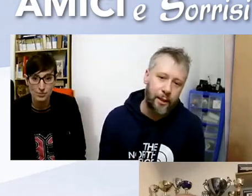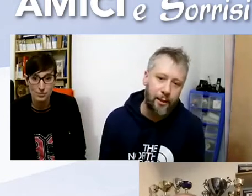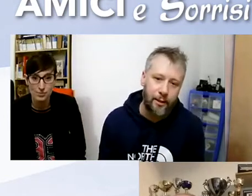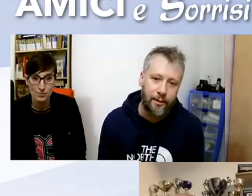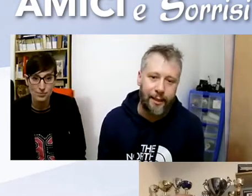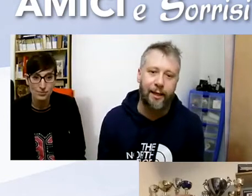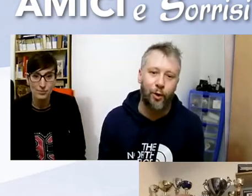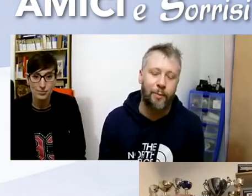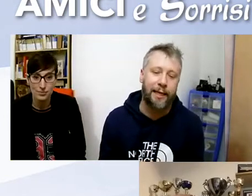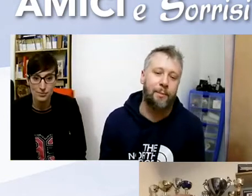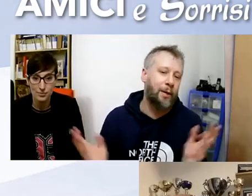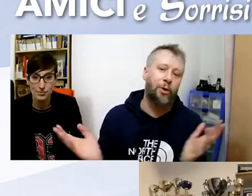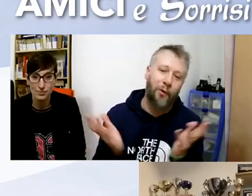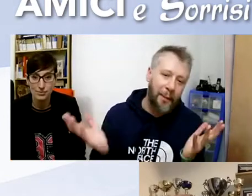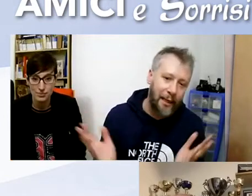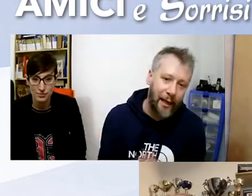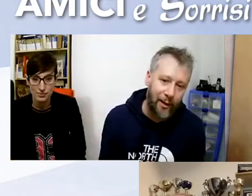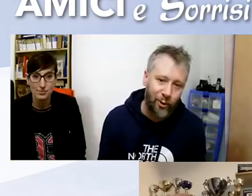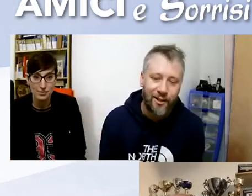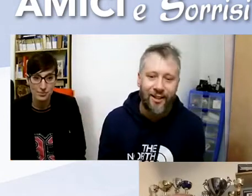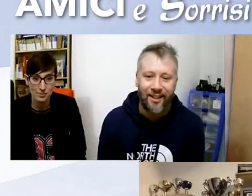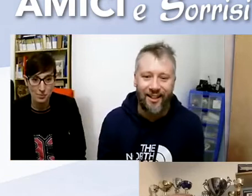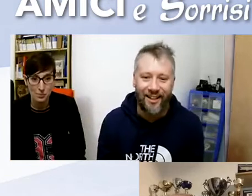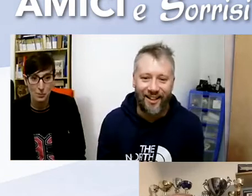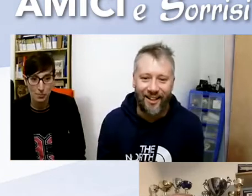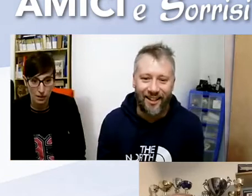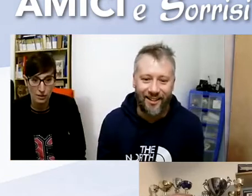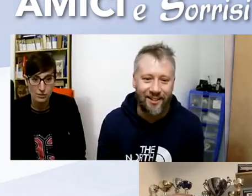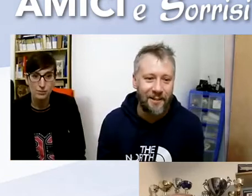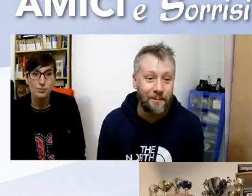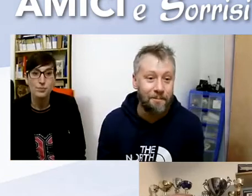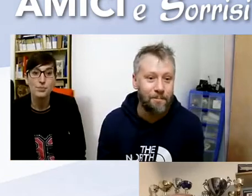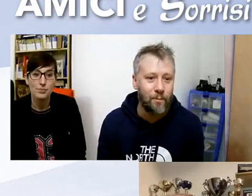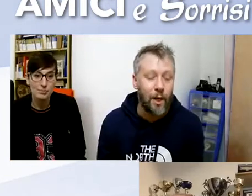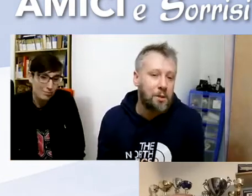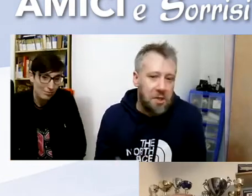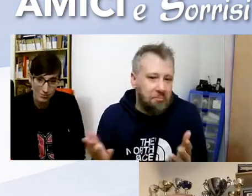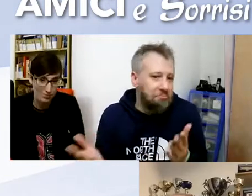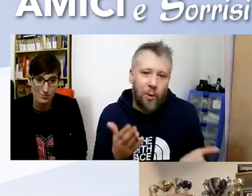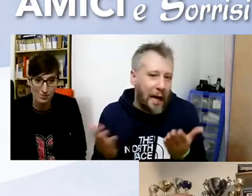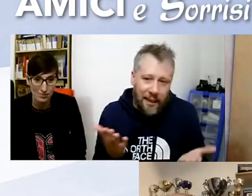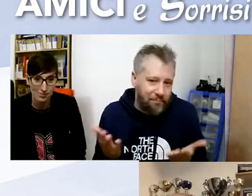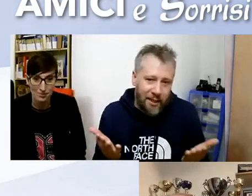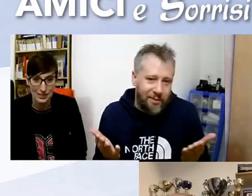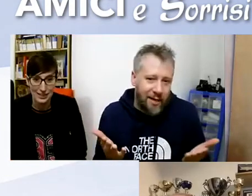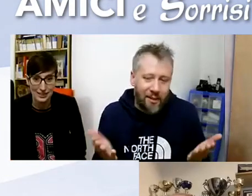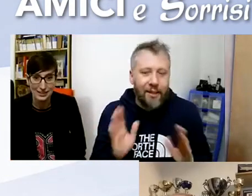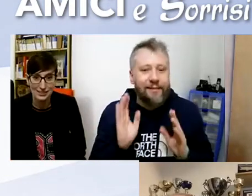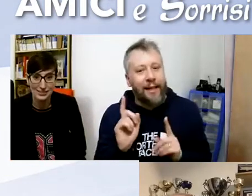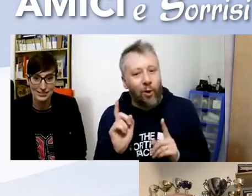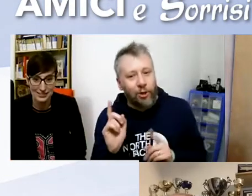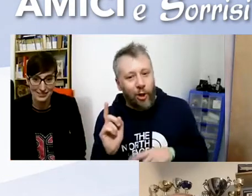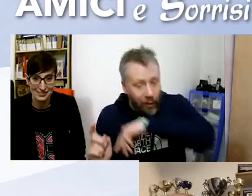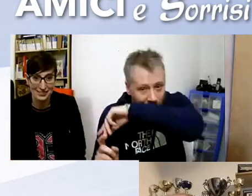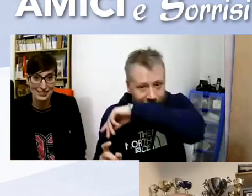comunque di tenerli noi perché rimangono in famiglia, ecco. Certo, ma poi comunque avete i cavalli, quindi fra loro i cavalli è la stessa cosa, Guarda, insomma. cioè,